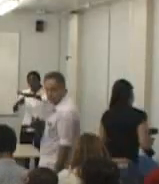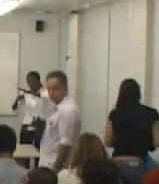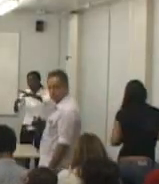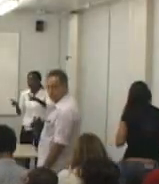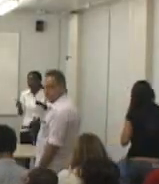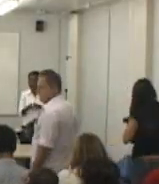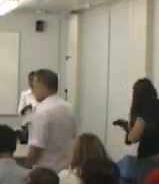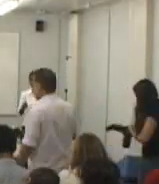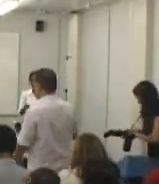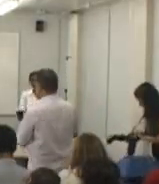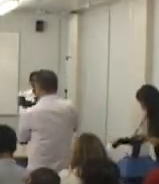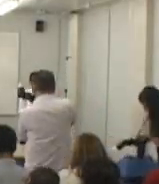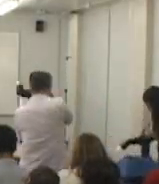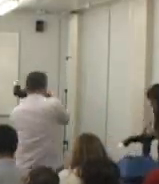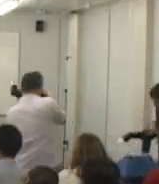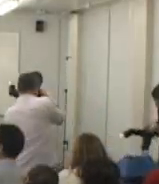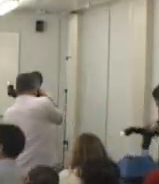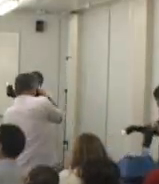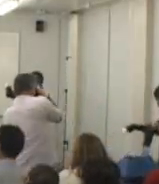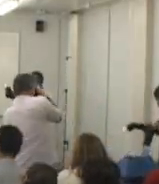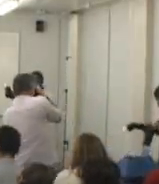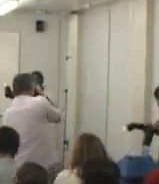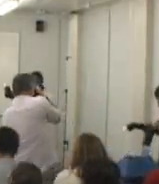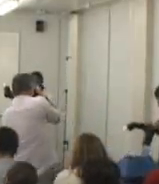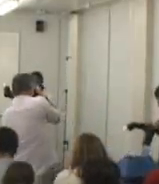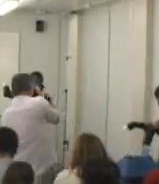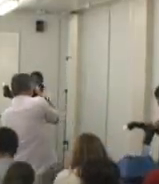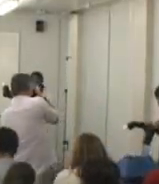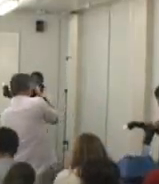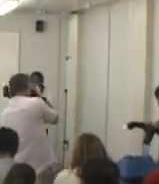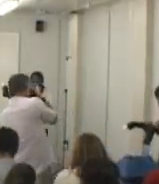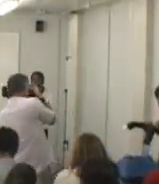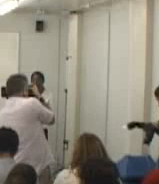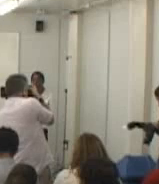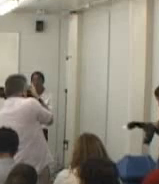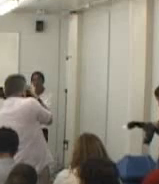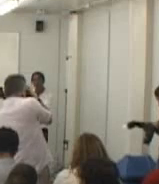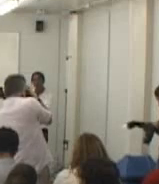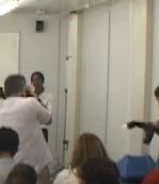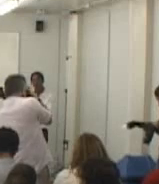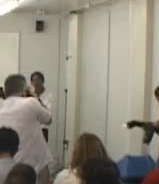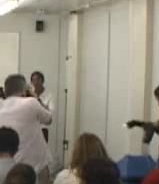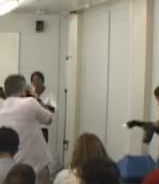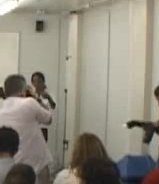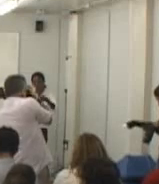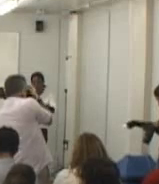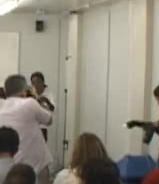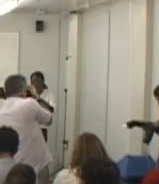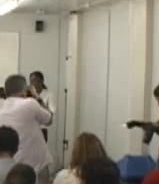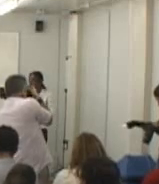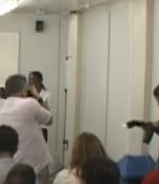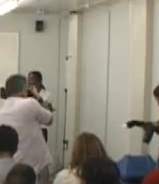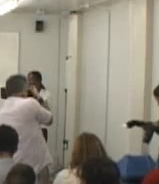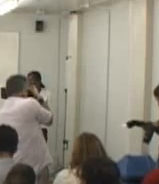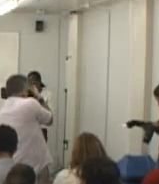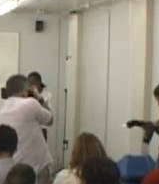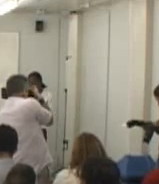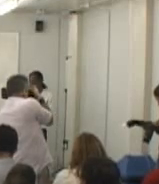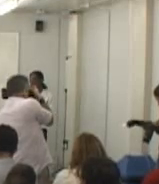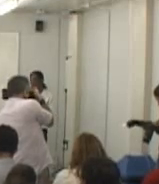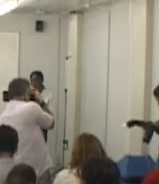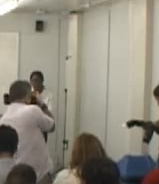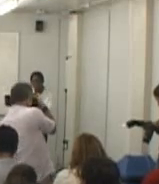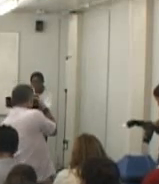foi foi autorizado e foi feito em consenso com as chapas essa discussão bom então vamos a fundamental que é apresentação será feito